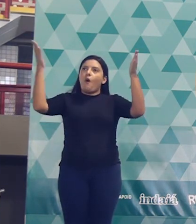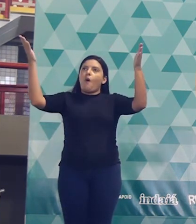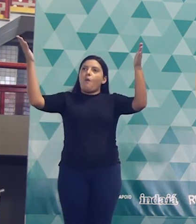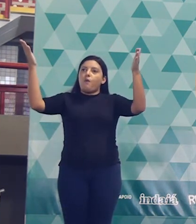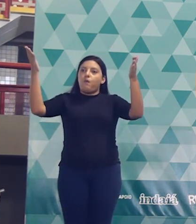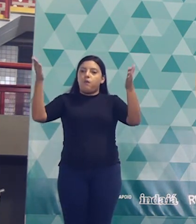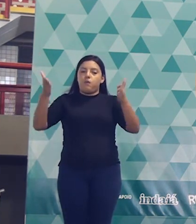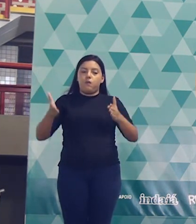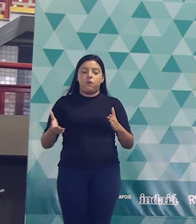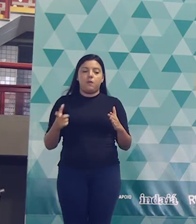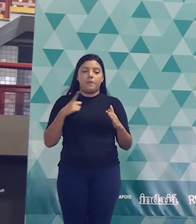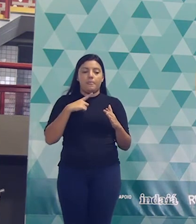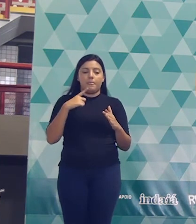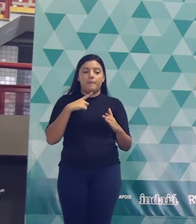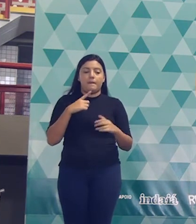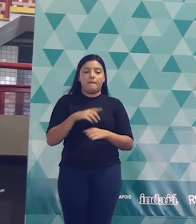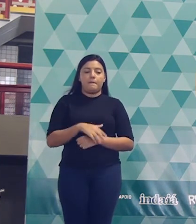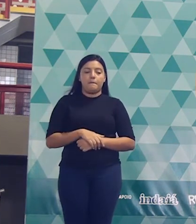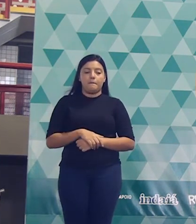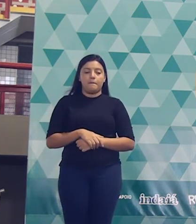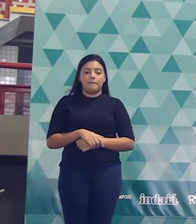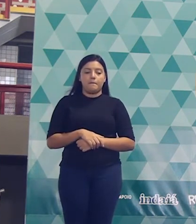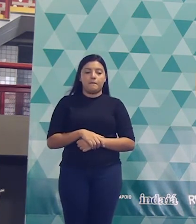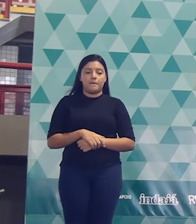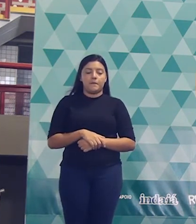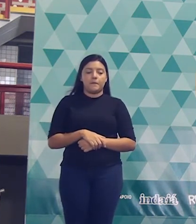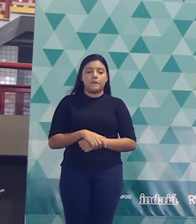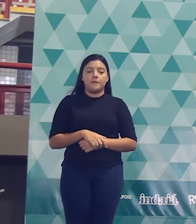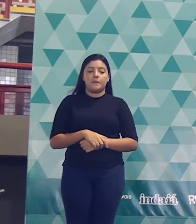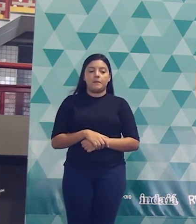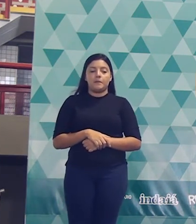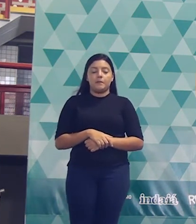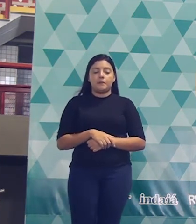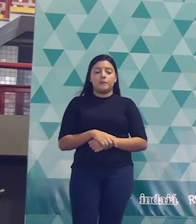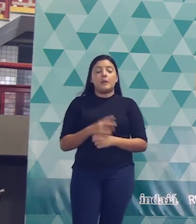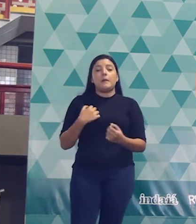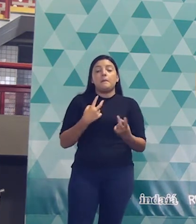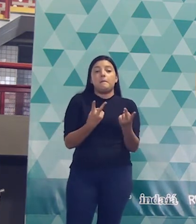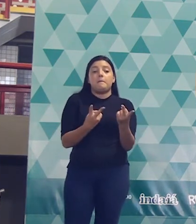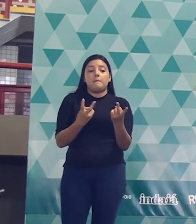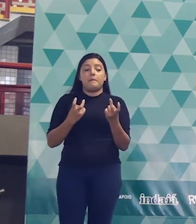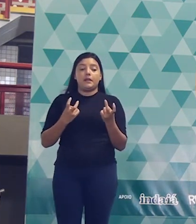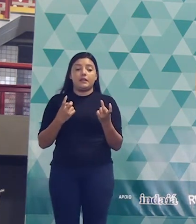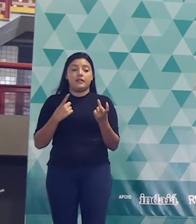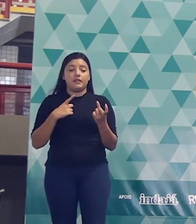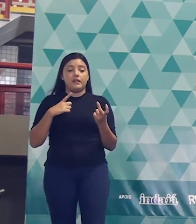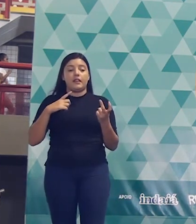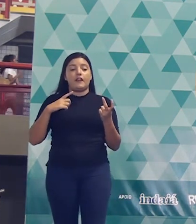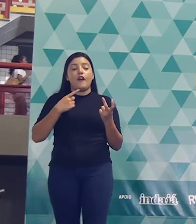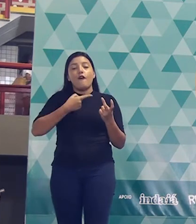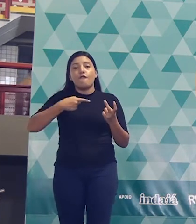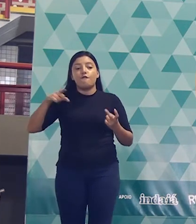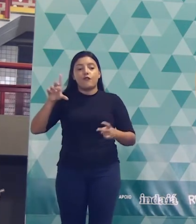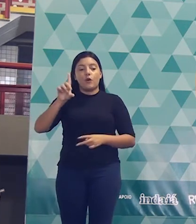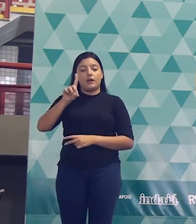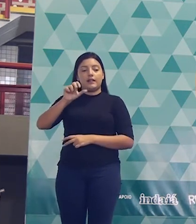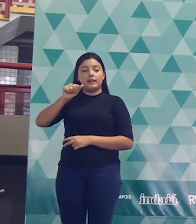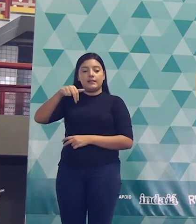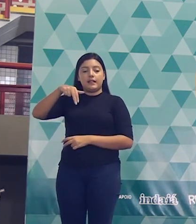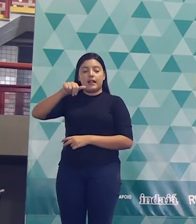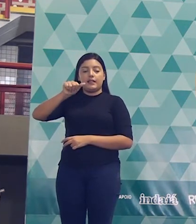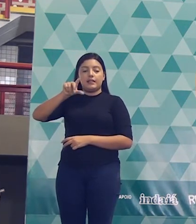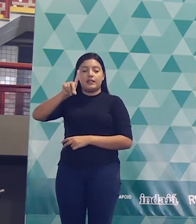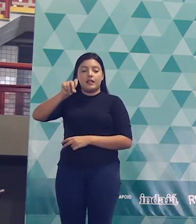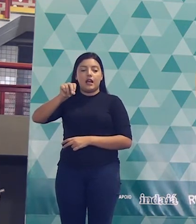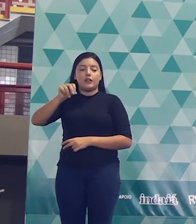Mergulham mucambos nos mangos molhados, moleques mulatos, vem vê-los passar. Perceba que vou danado pra cá tende, nós temos quantas sílabas métricas